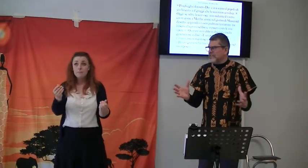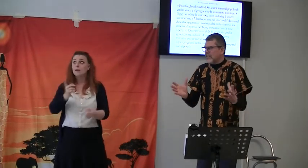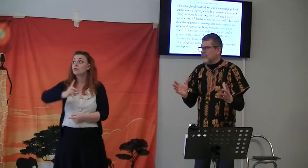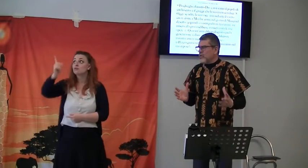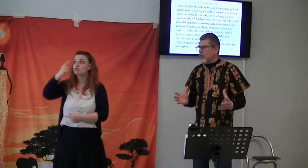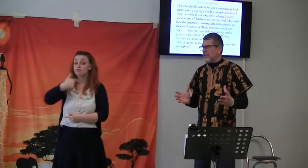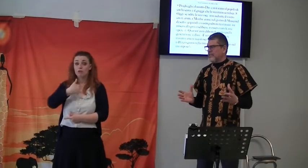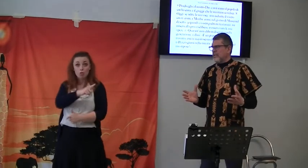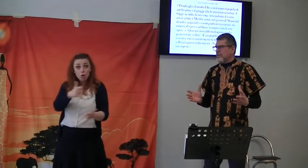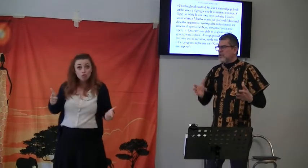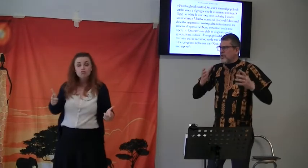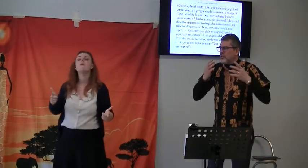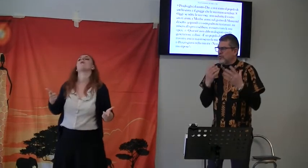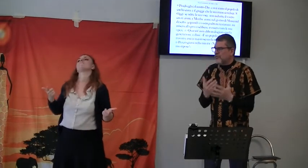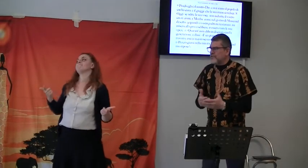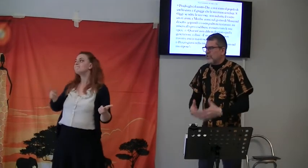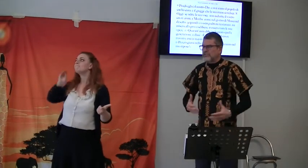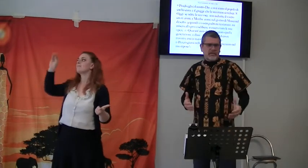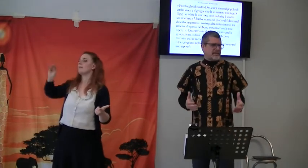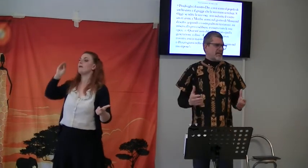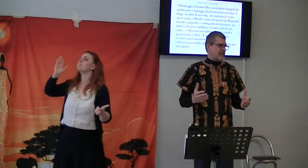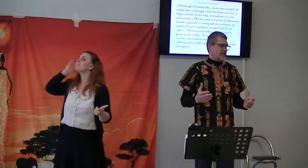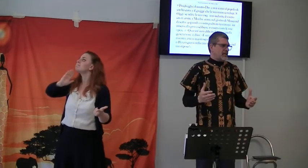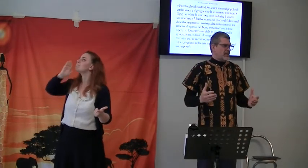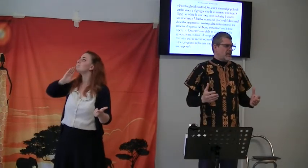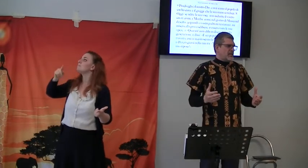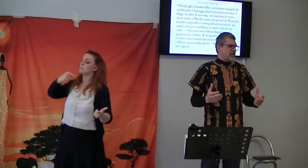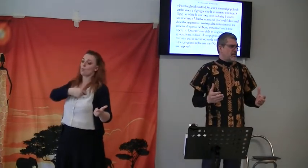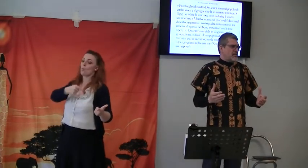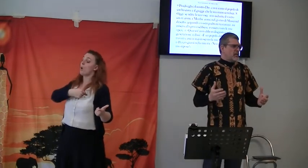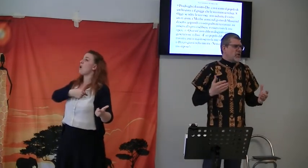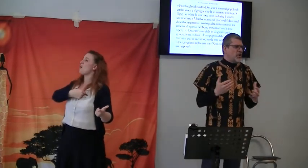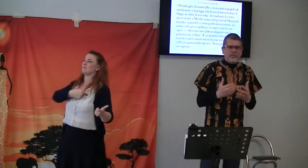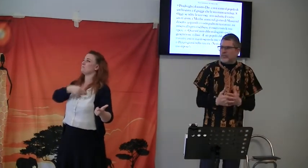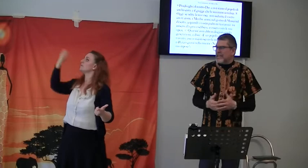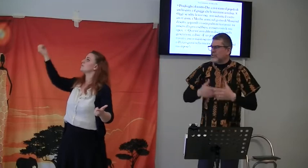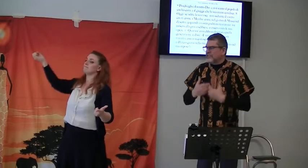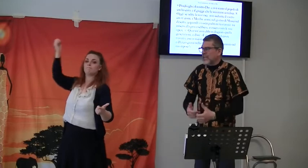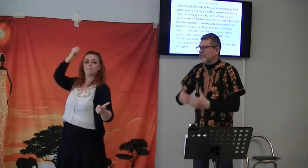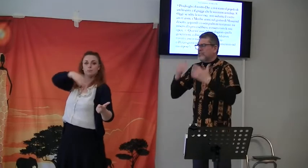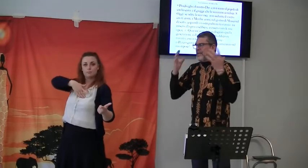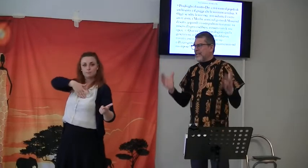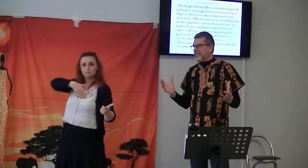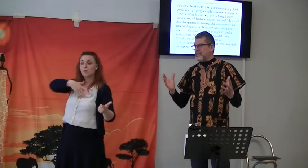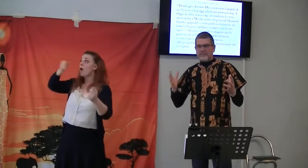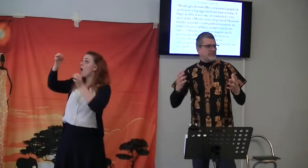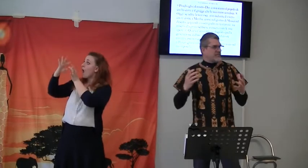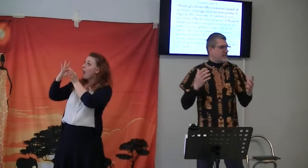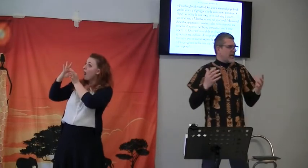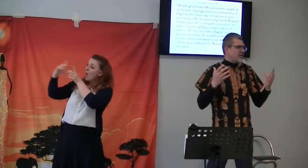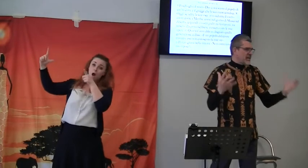Signore, entra nel mio cuore. Non voglio più vivere lontano da te. Non voglio più stare lontano dalla tua